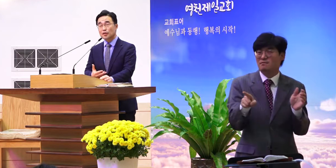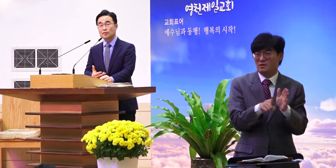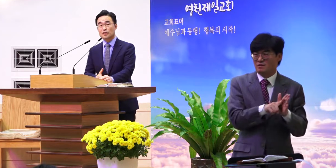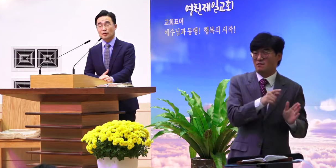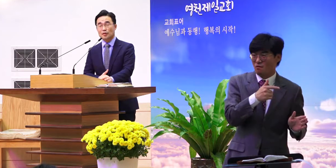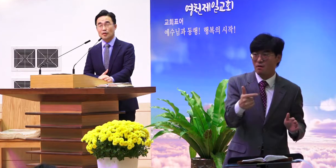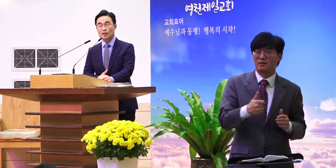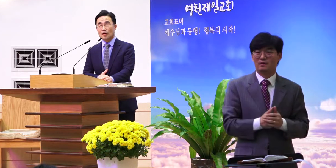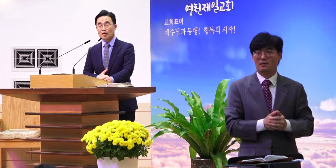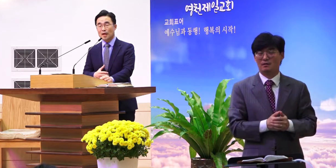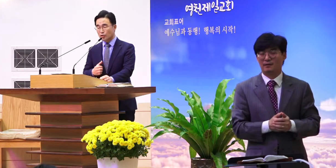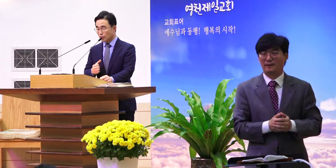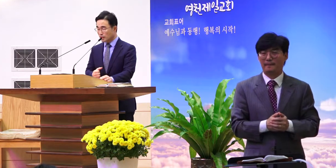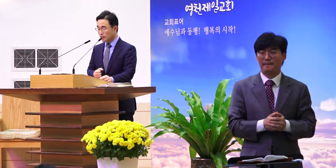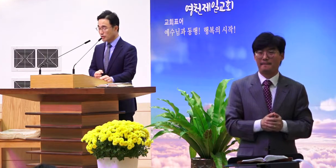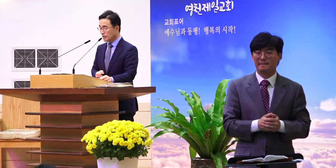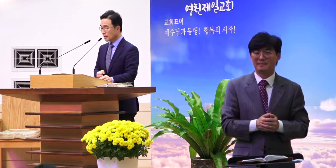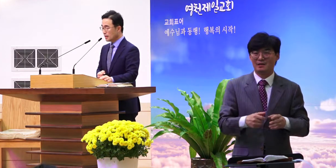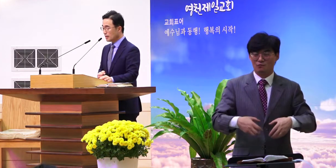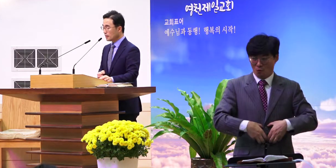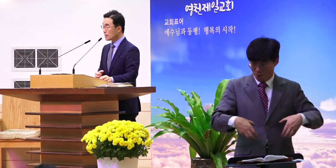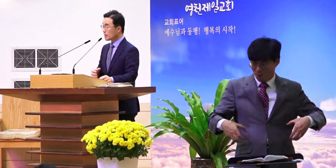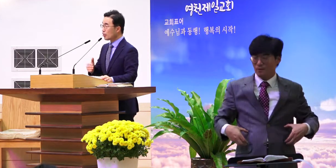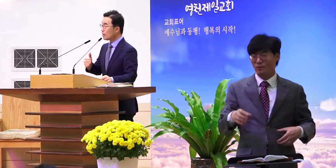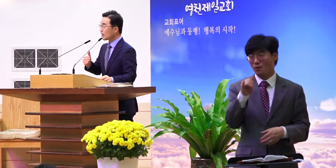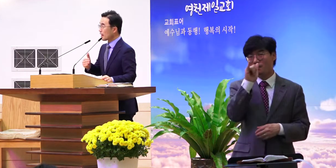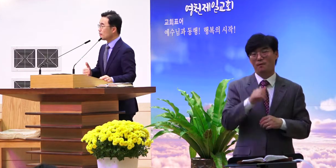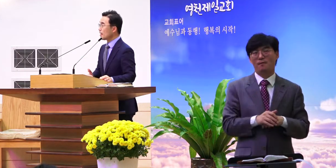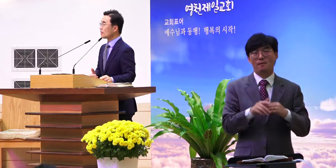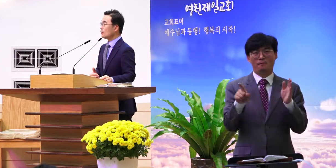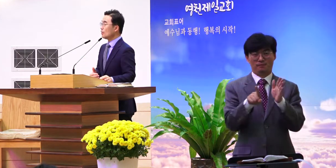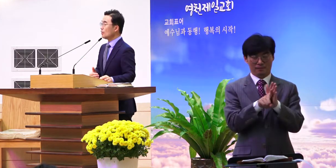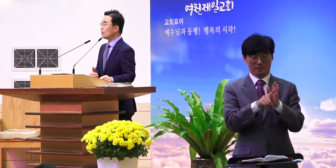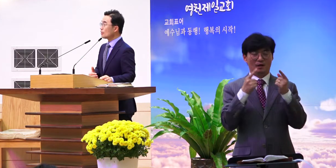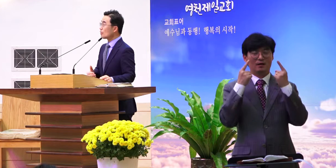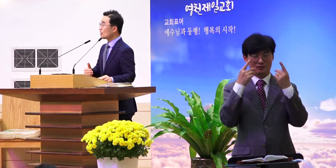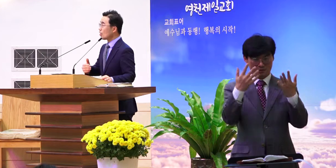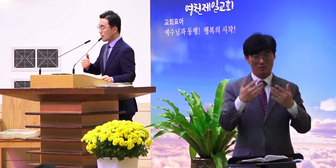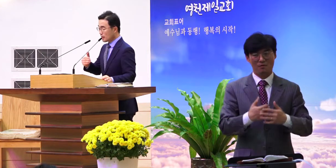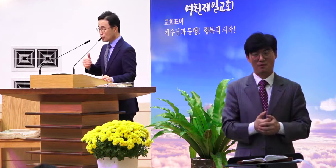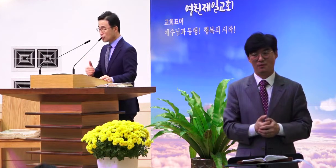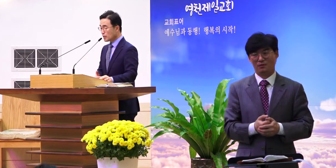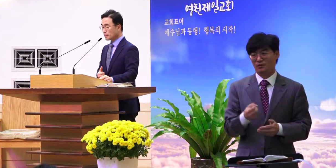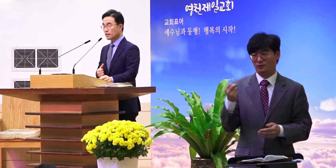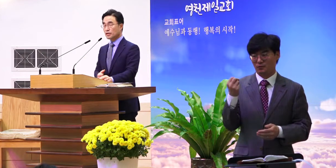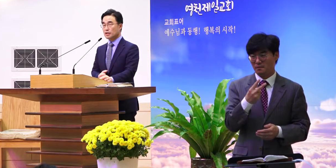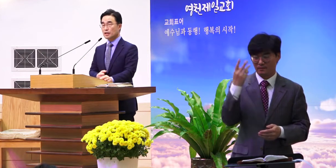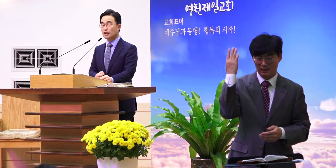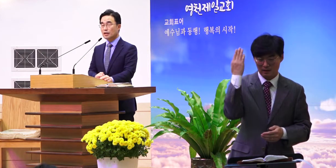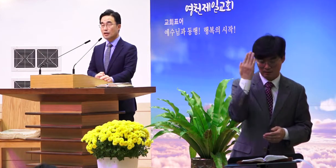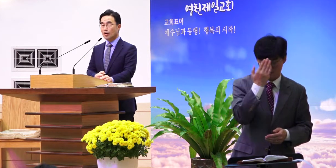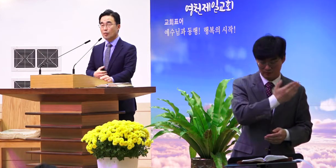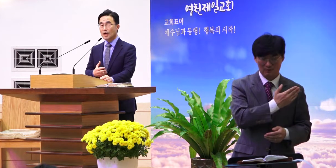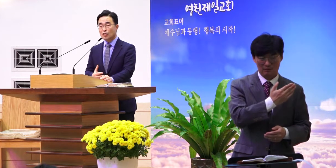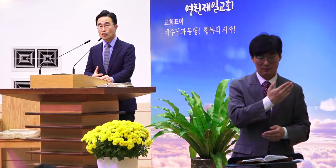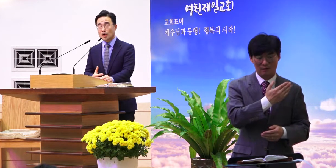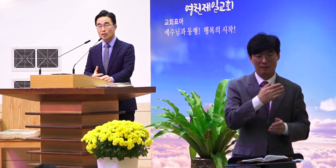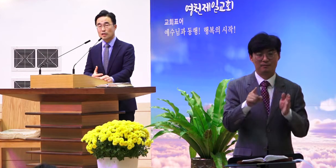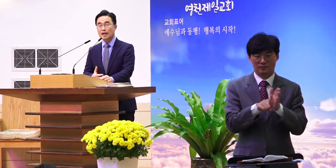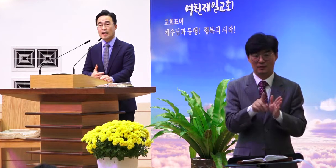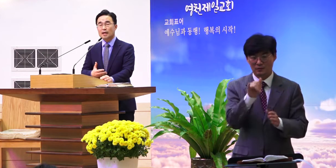설명이 필요 없을 정도로 얼마나 용기 있었는지, 그들의 신앙이 얼마나 담대하고 또 그리고 얼마나 순수했을 것인지,